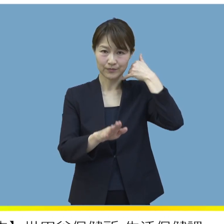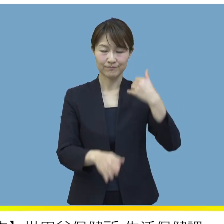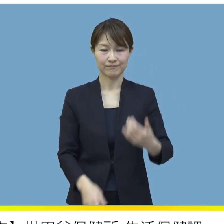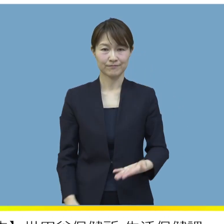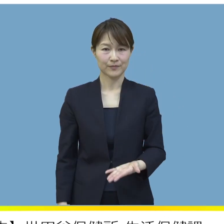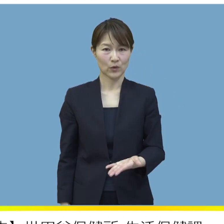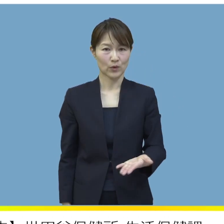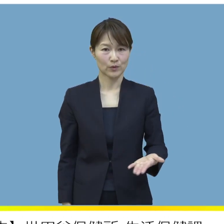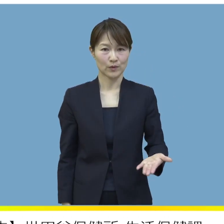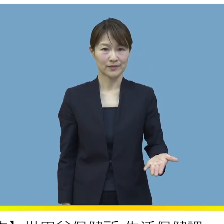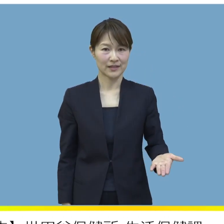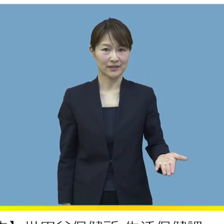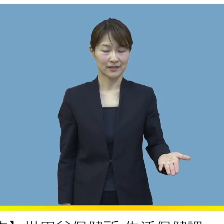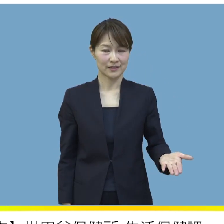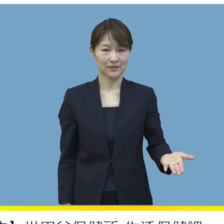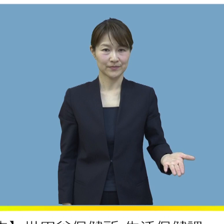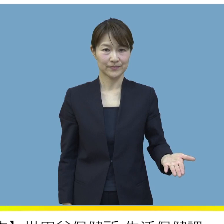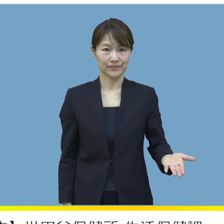5432